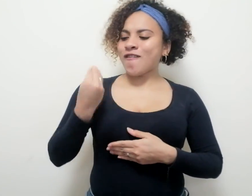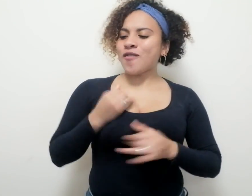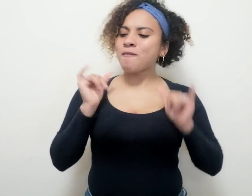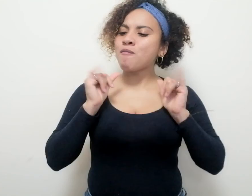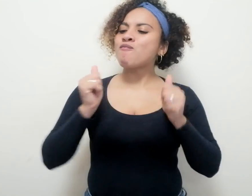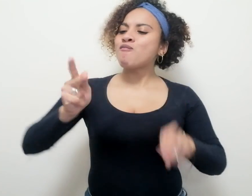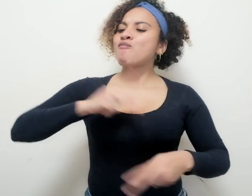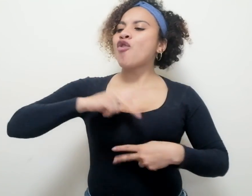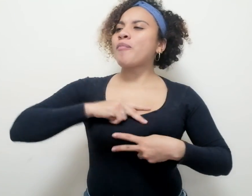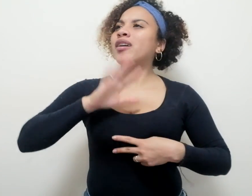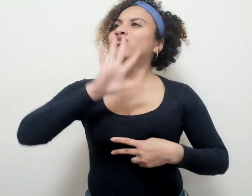propias violencias.